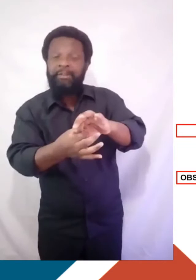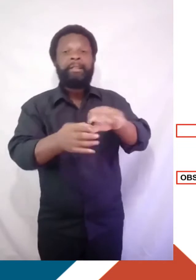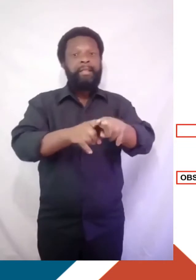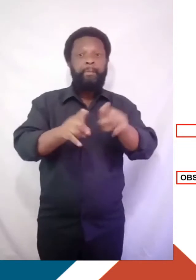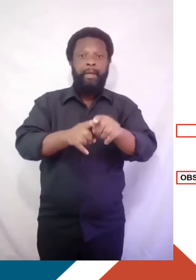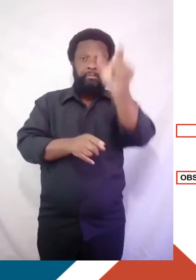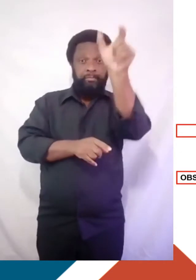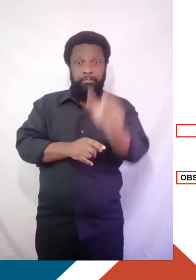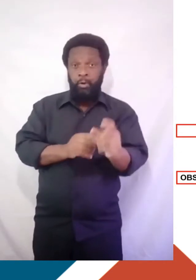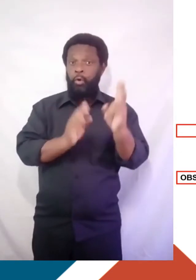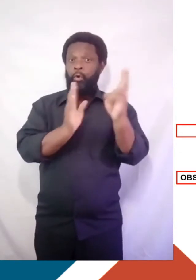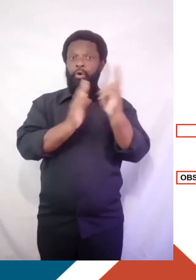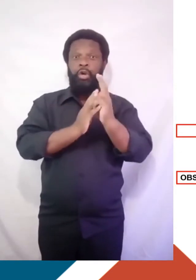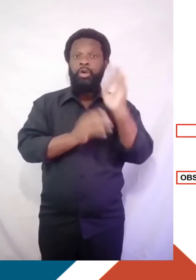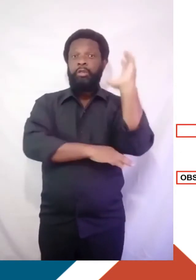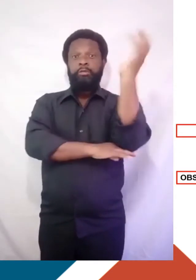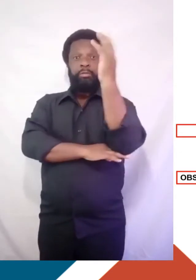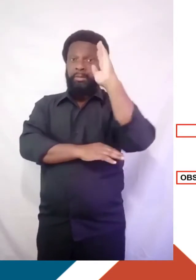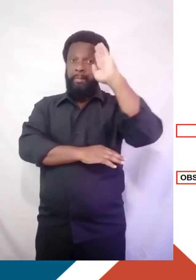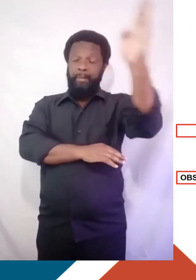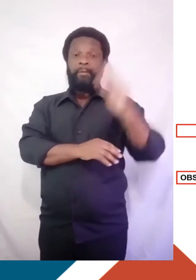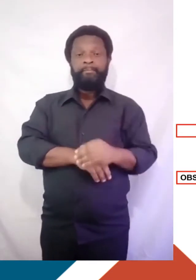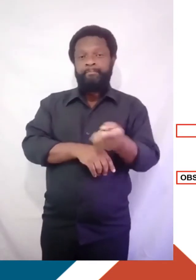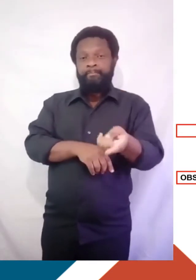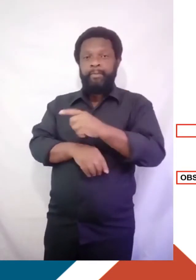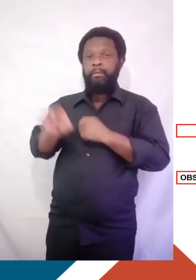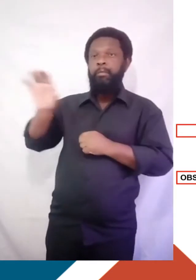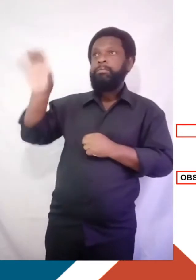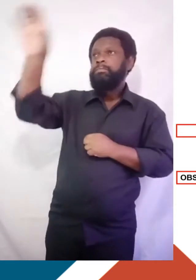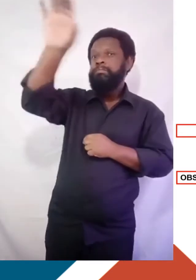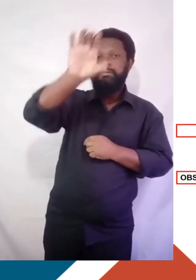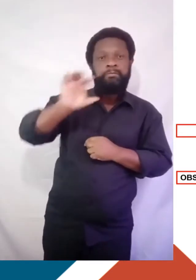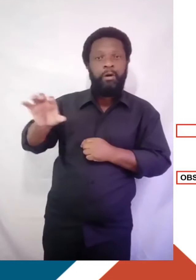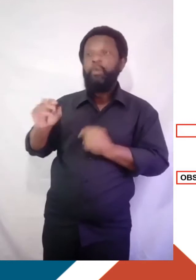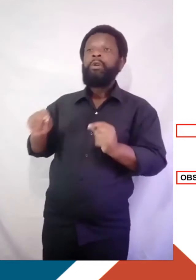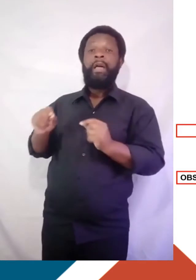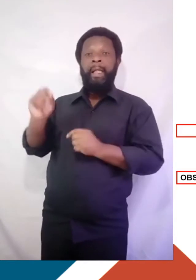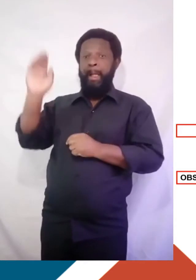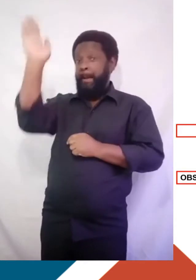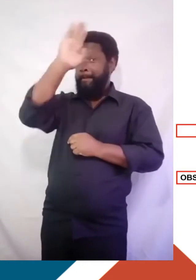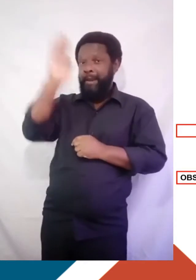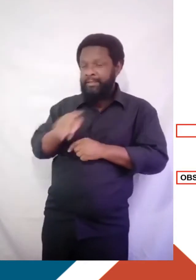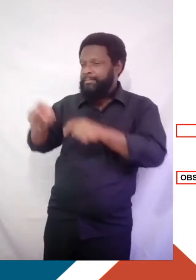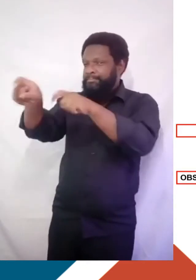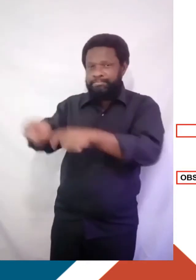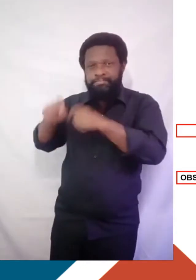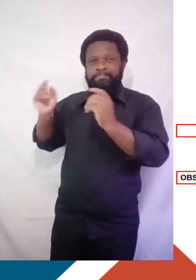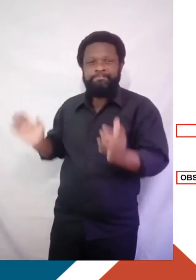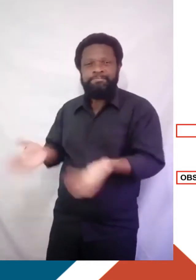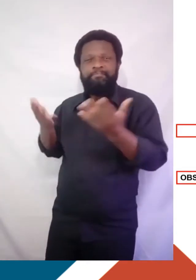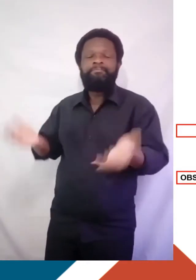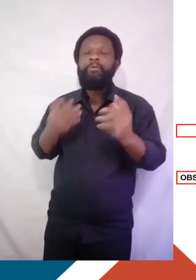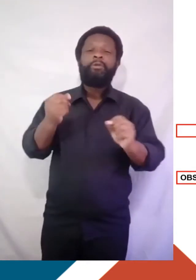consequente idealização do índio e da natureza; e o regionalista, com foco no Brasil rural, incentivando